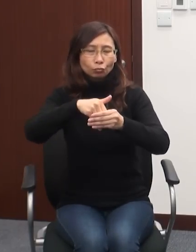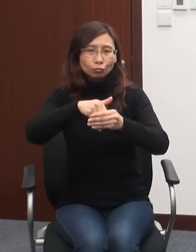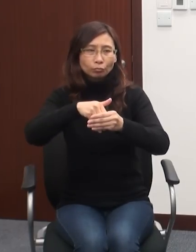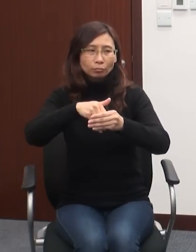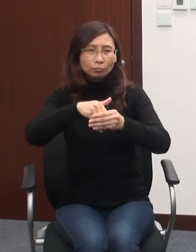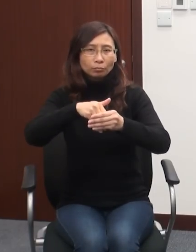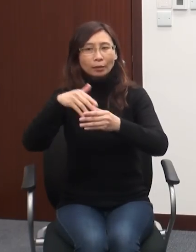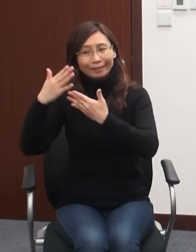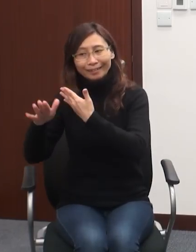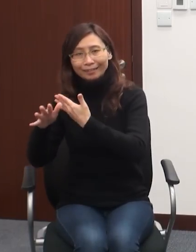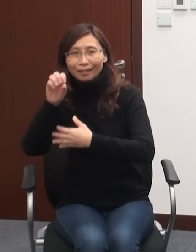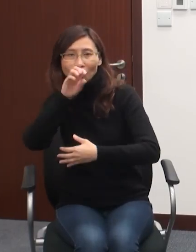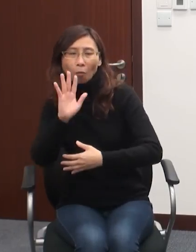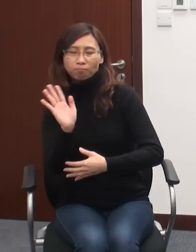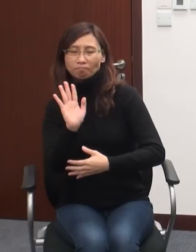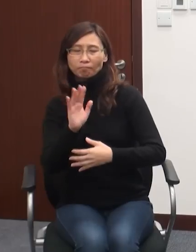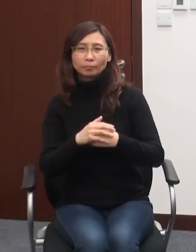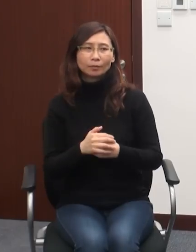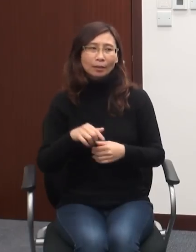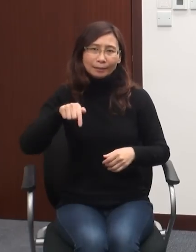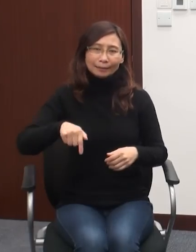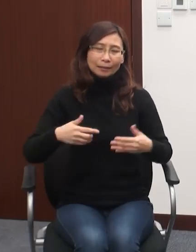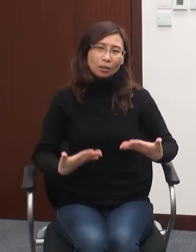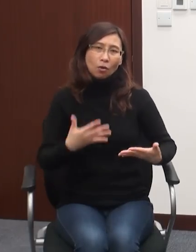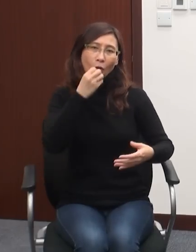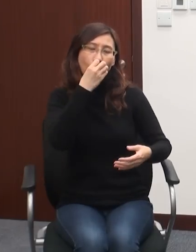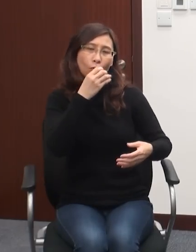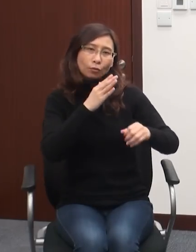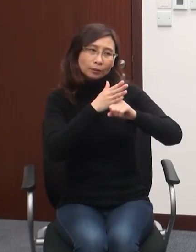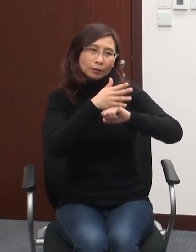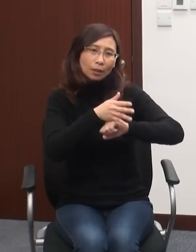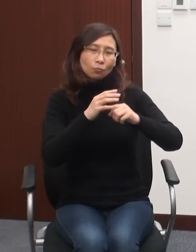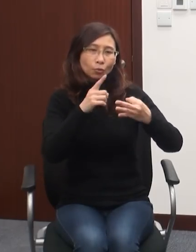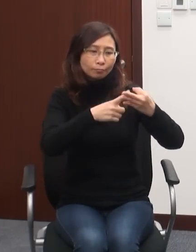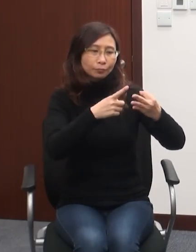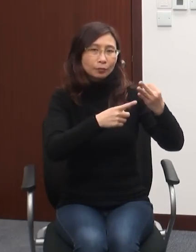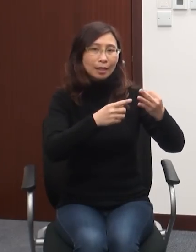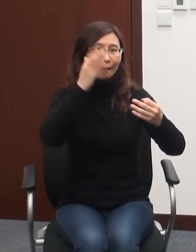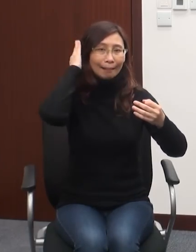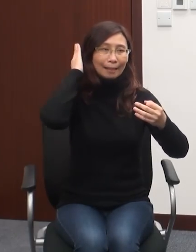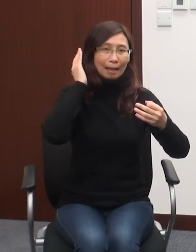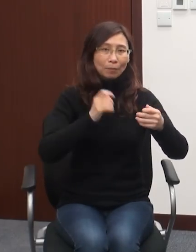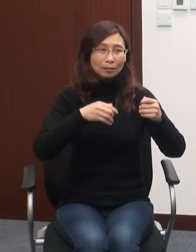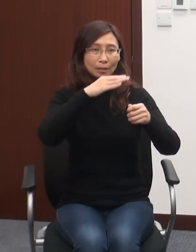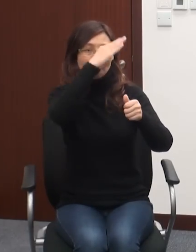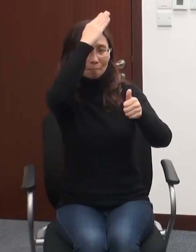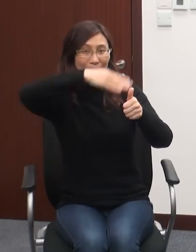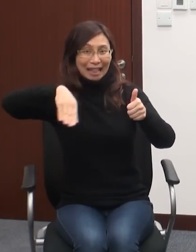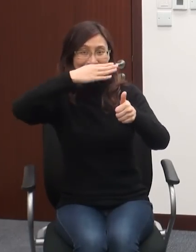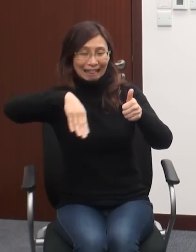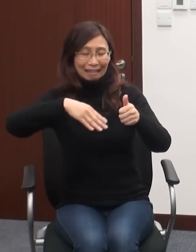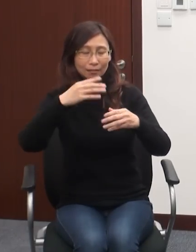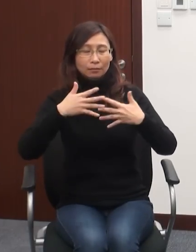噶嘛。 同埋我諗，其實而家依個社會，無論你話之前即係劉進圖被襲事件啊、財政預算案啊，又或